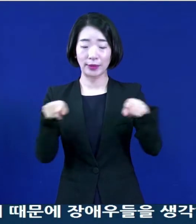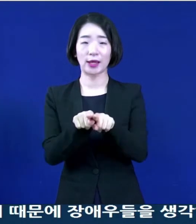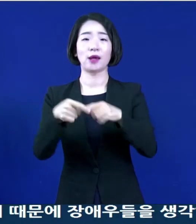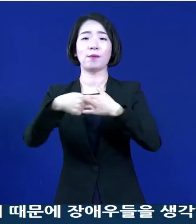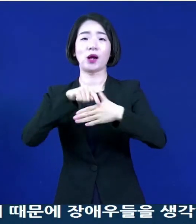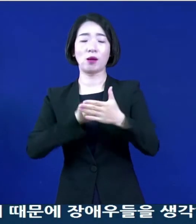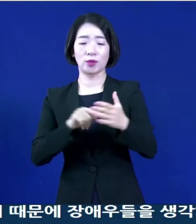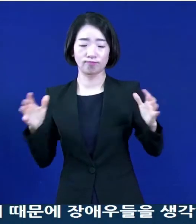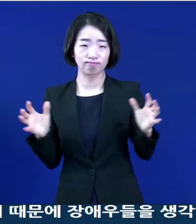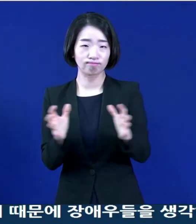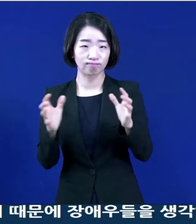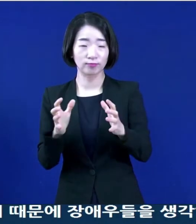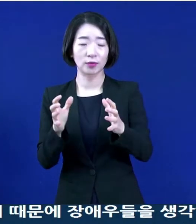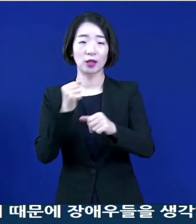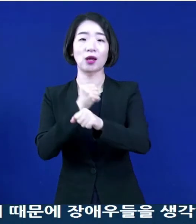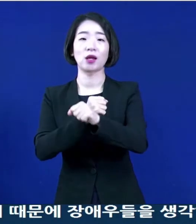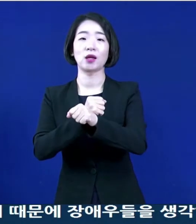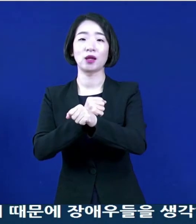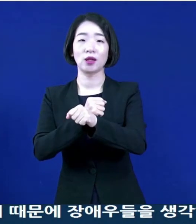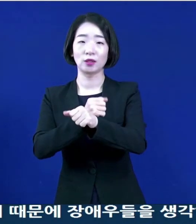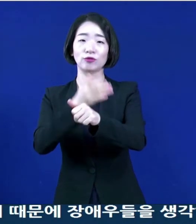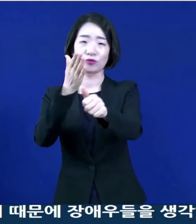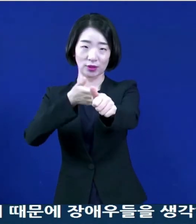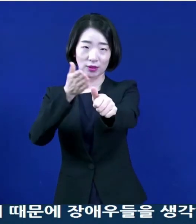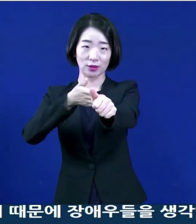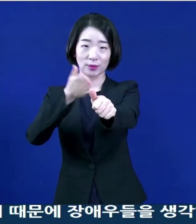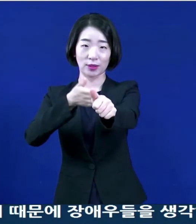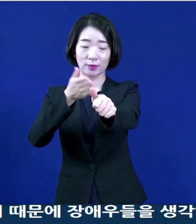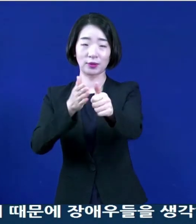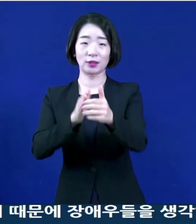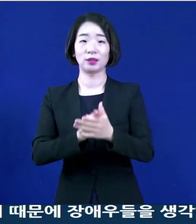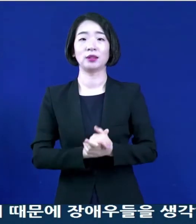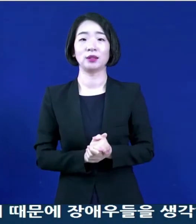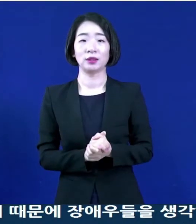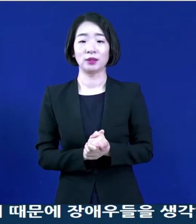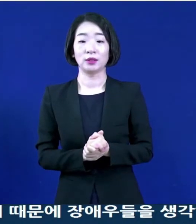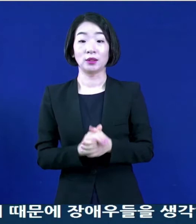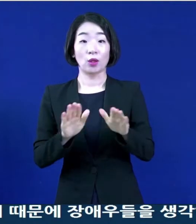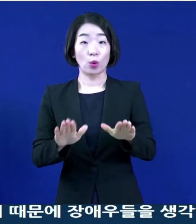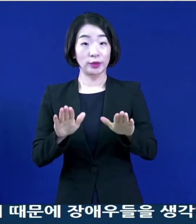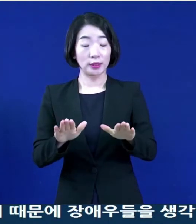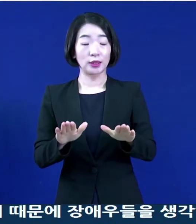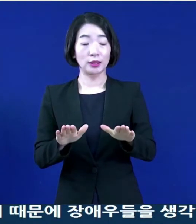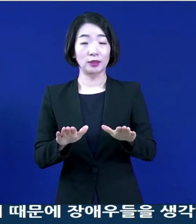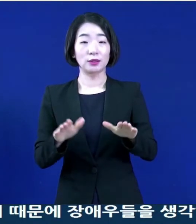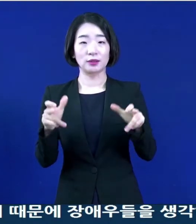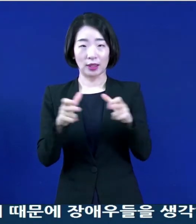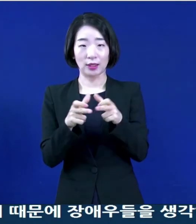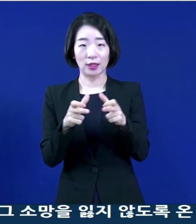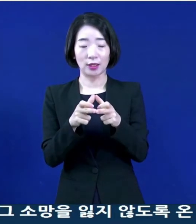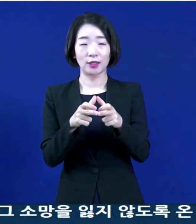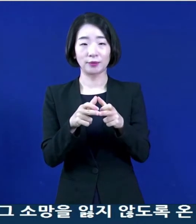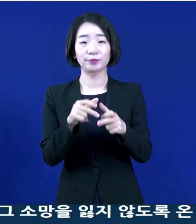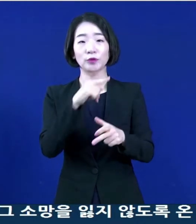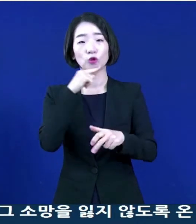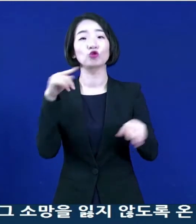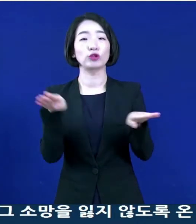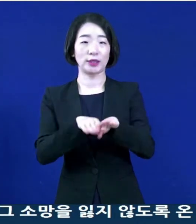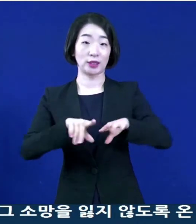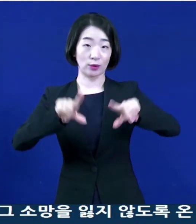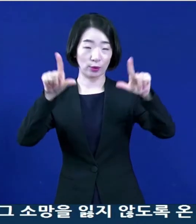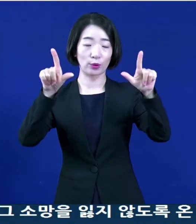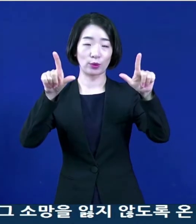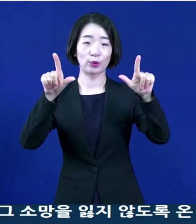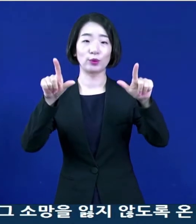그런 시간, 우리가 갖자라는 마음으로 오늘 주일을 지키는 겁니다.